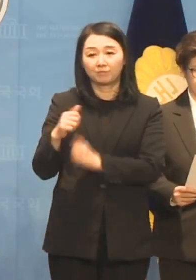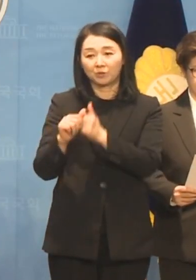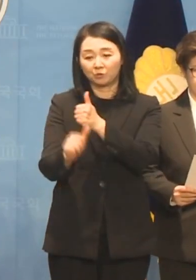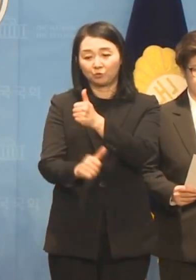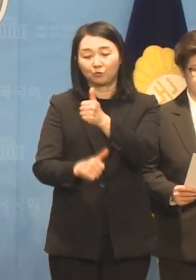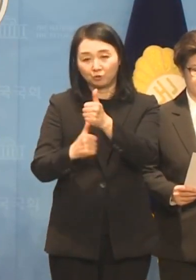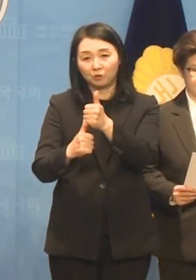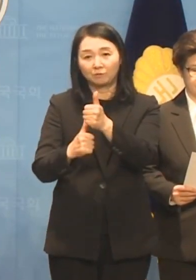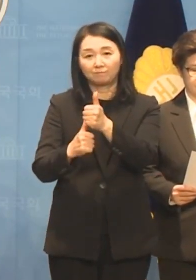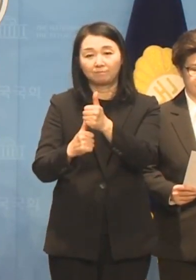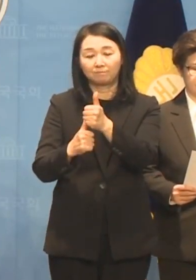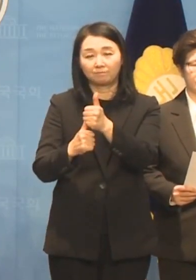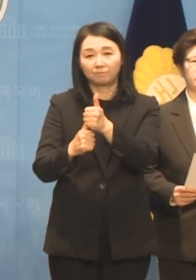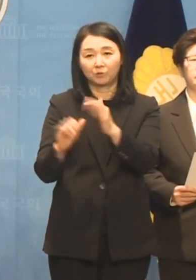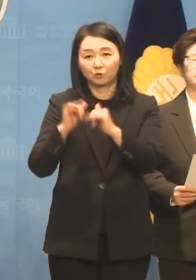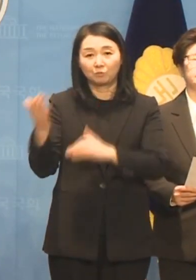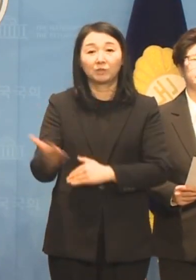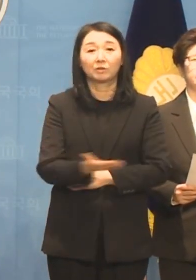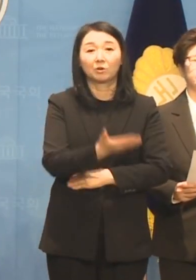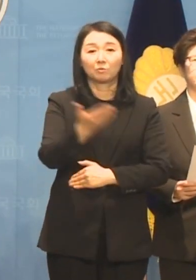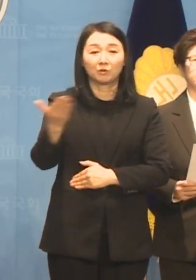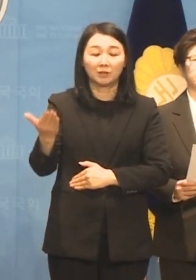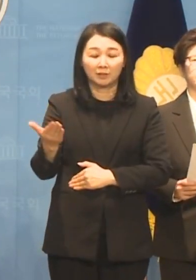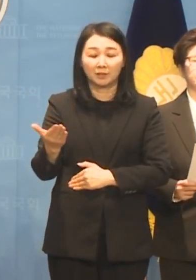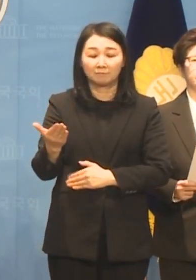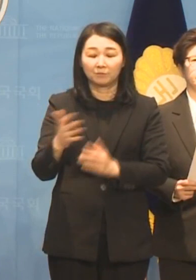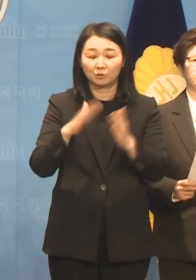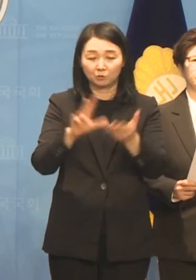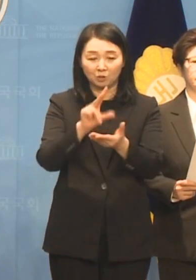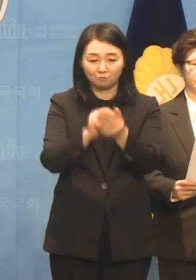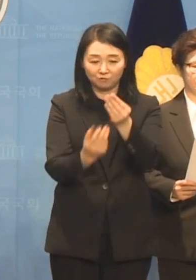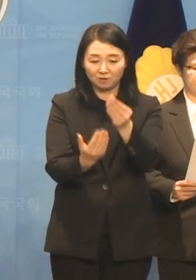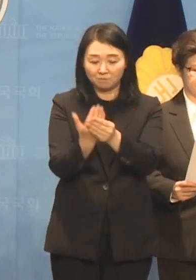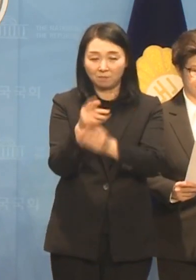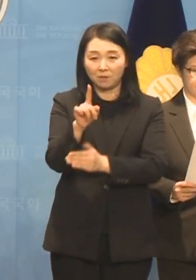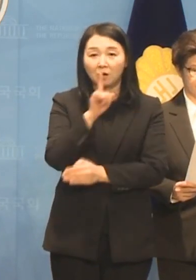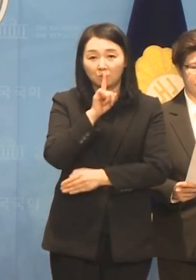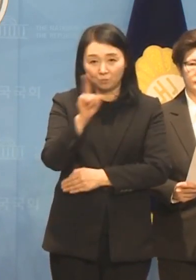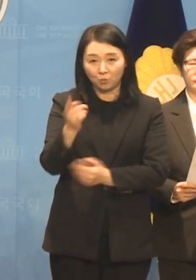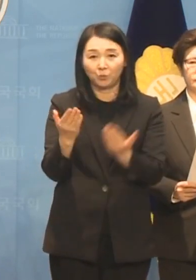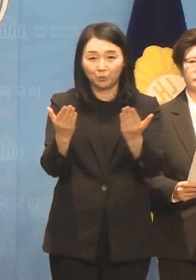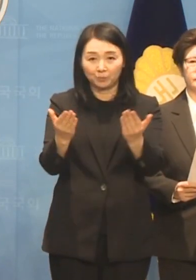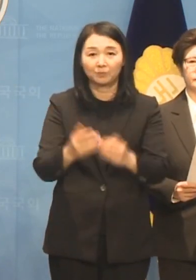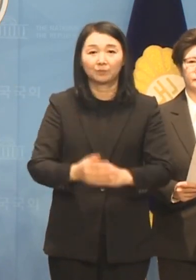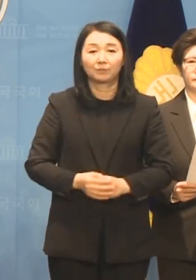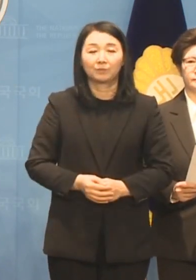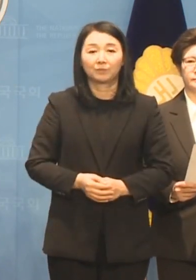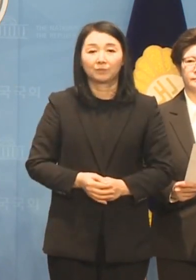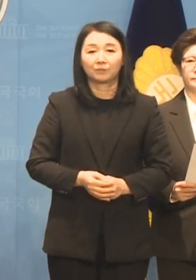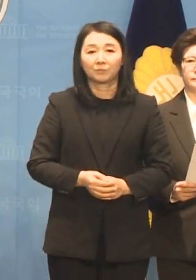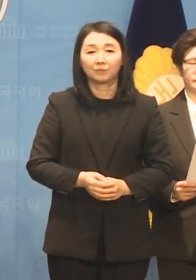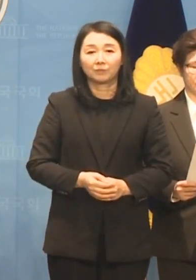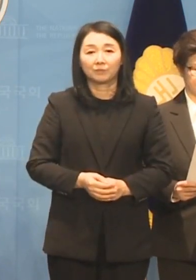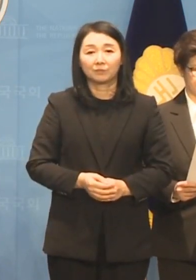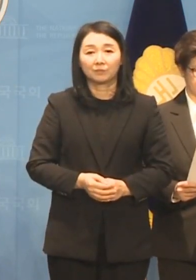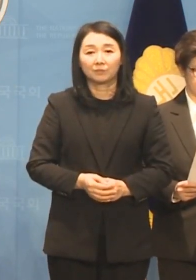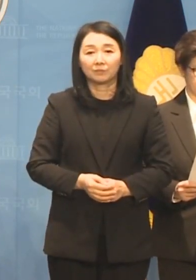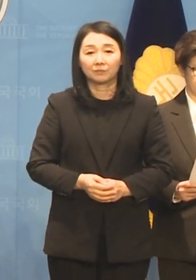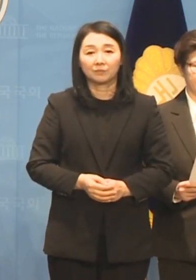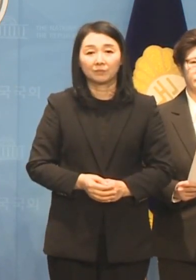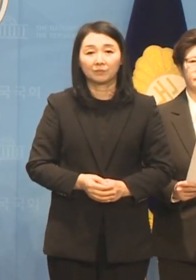위원들이 국민들께 그동안 있었던 일에 대해서 보고를 드리는 자리를 만들었습니다.